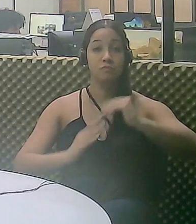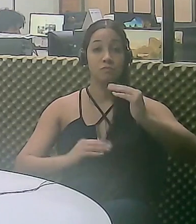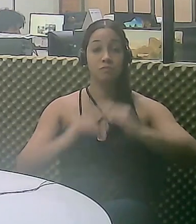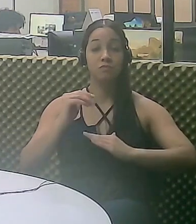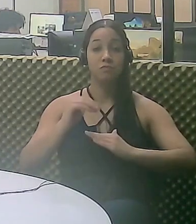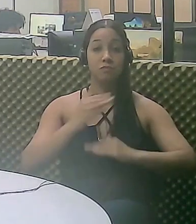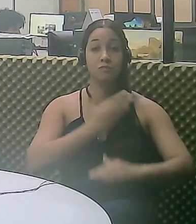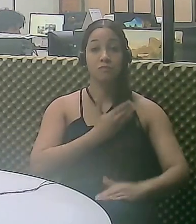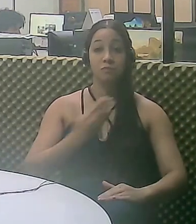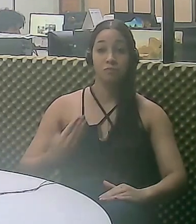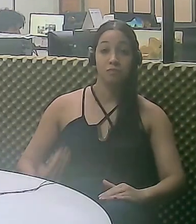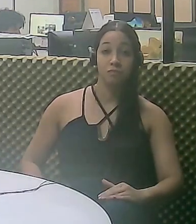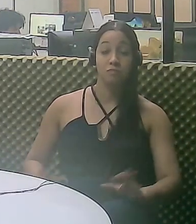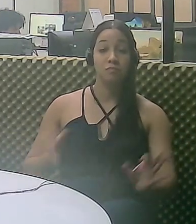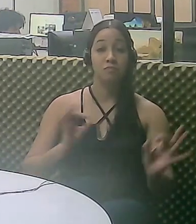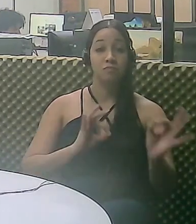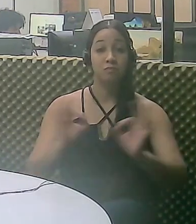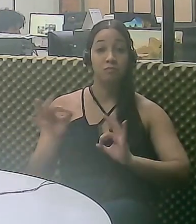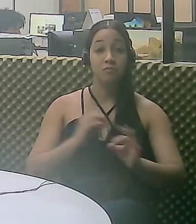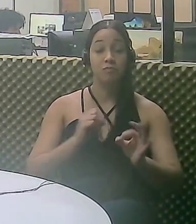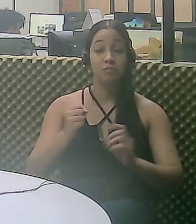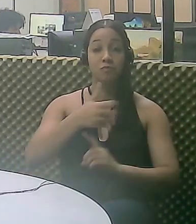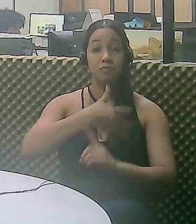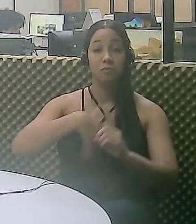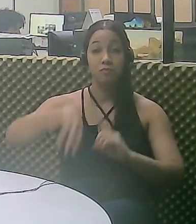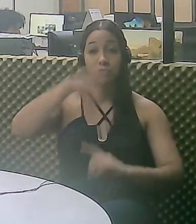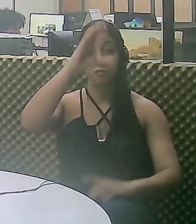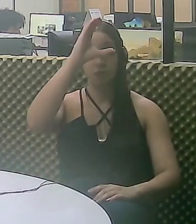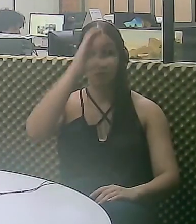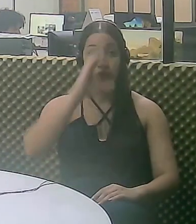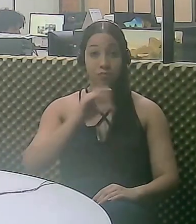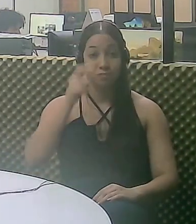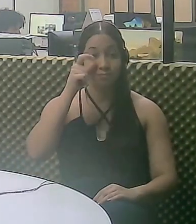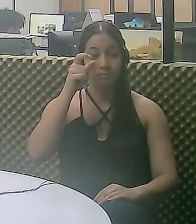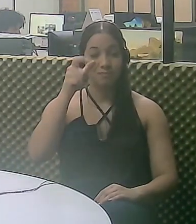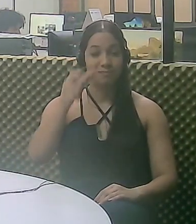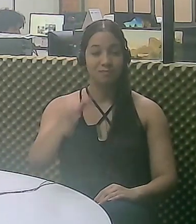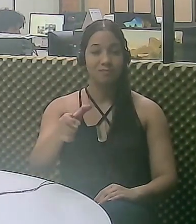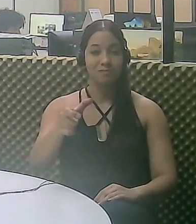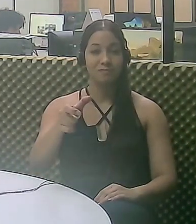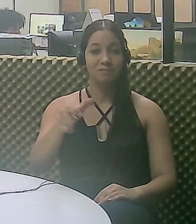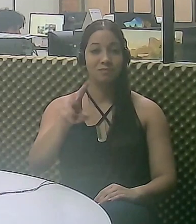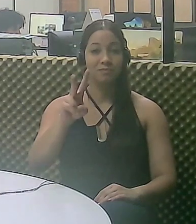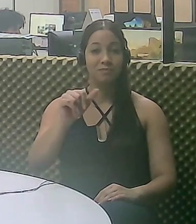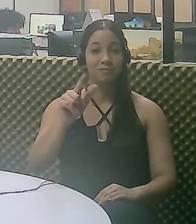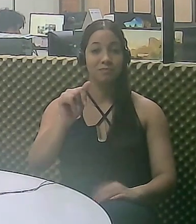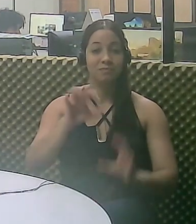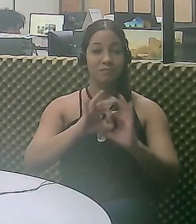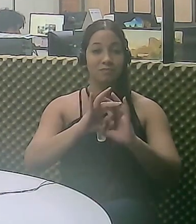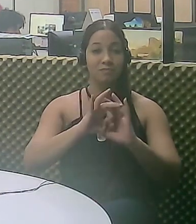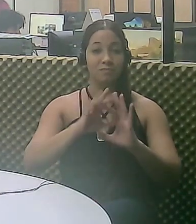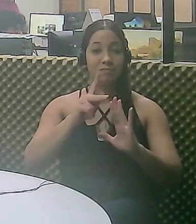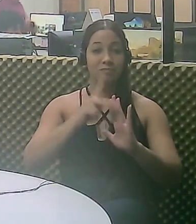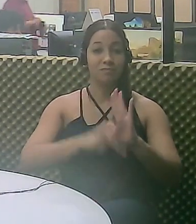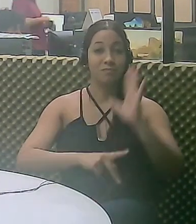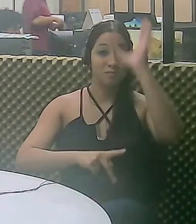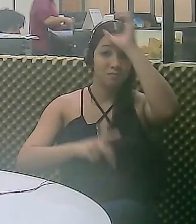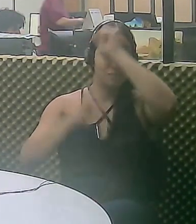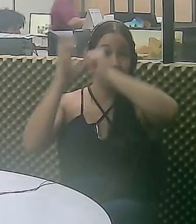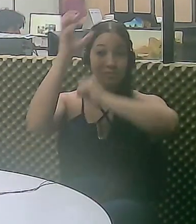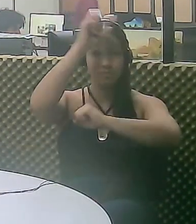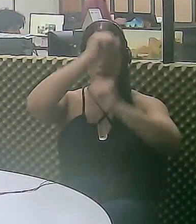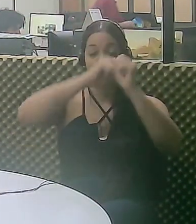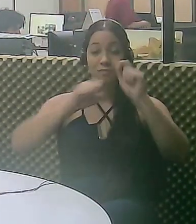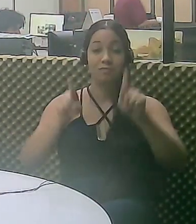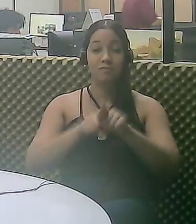órgãos públicos e organizações da sociedade civil. Interessados em destinar vagas em seus programas de aprendizagem